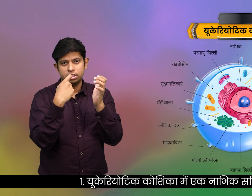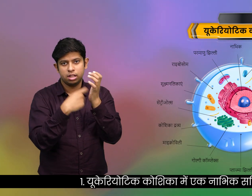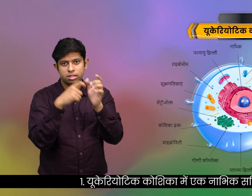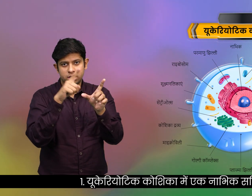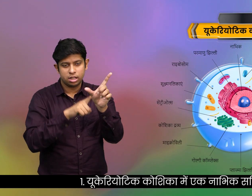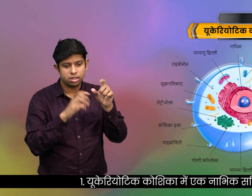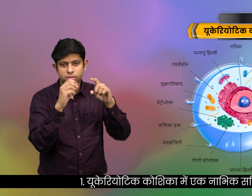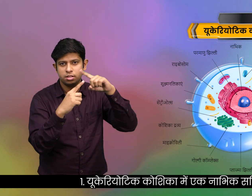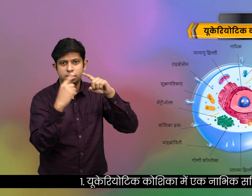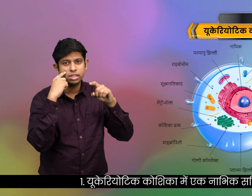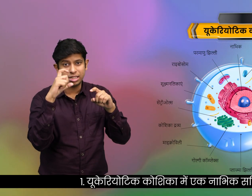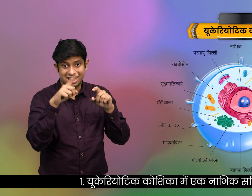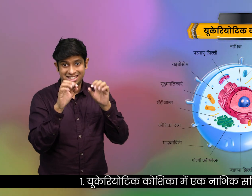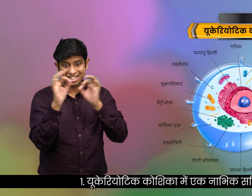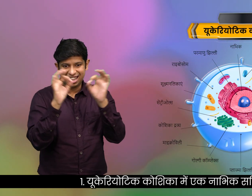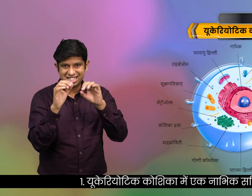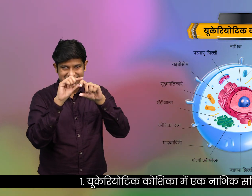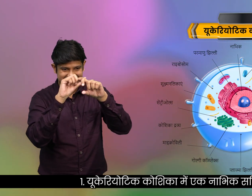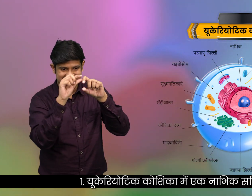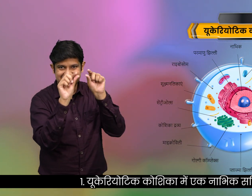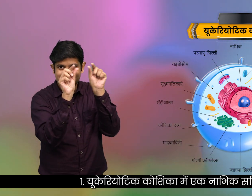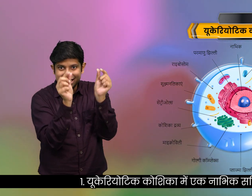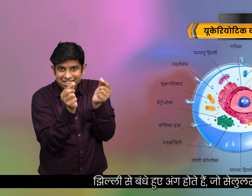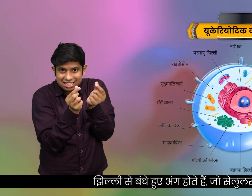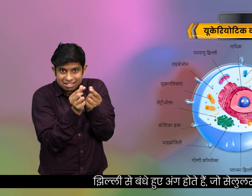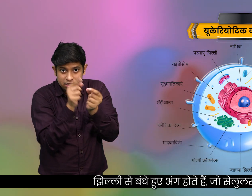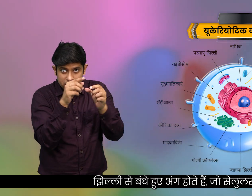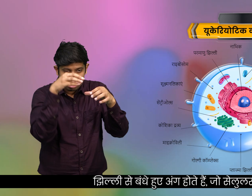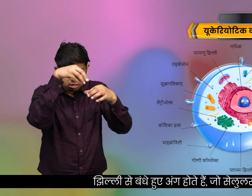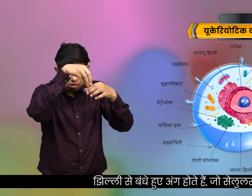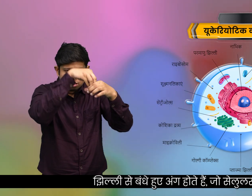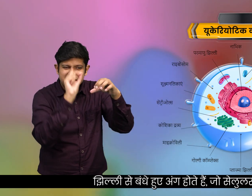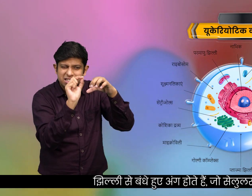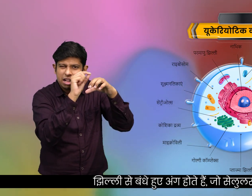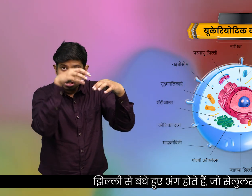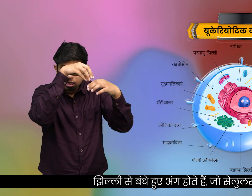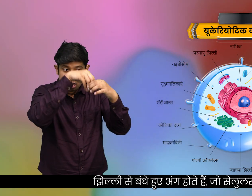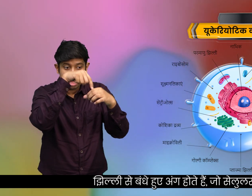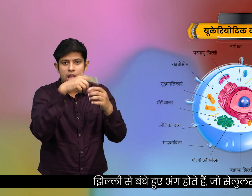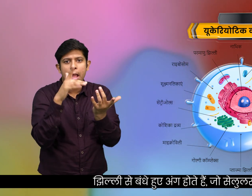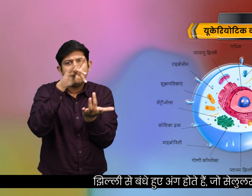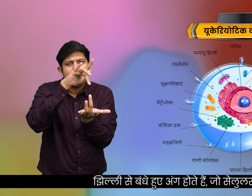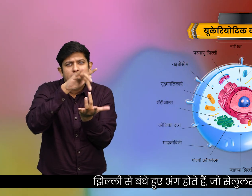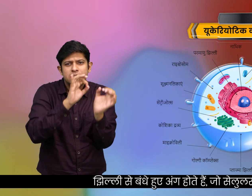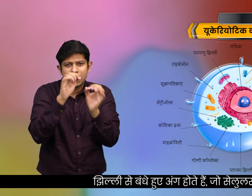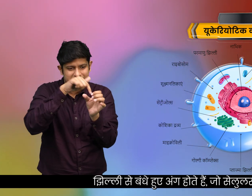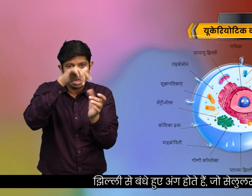यूकेरियोटिक कोशिकाओं में एक नाभिक सहित झिल्ली से बंधे हुए अलग होते हैं जो